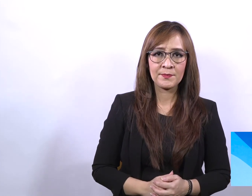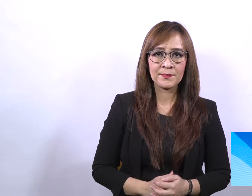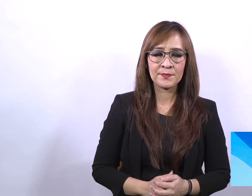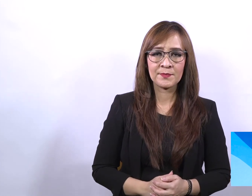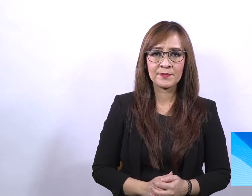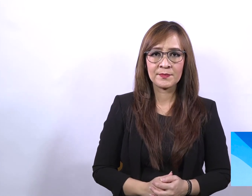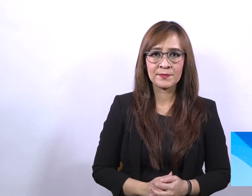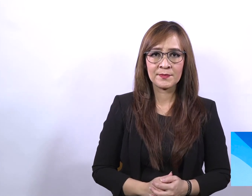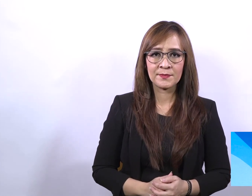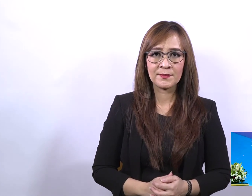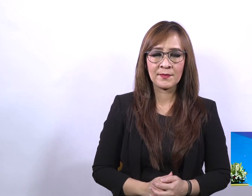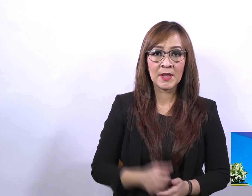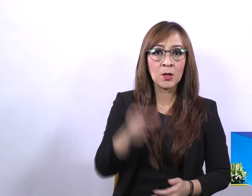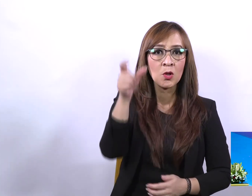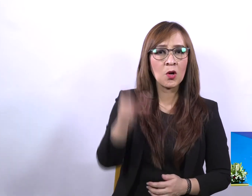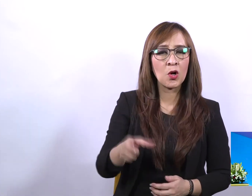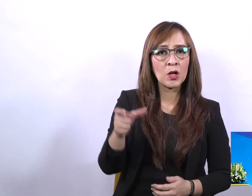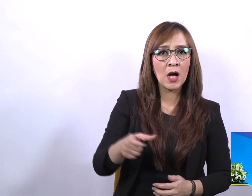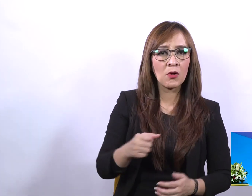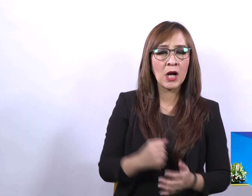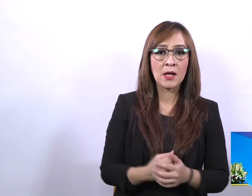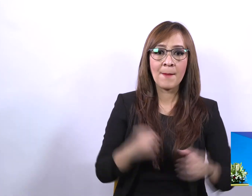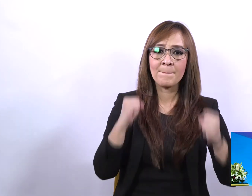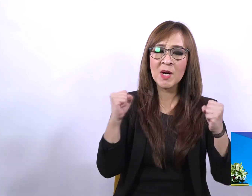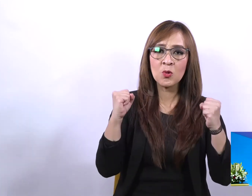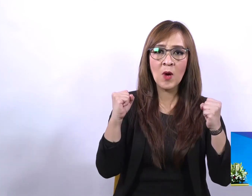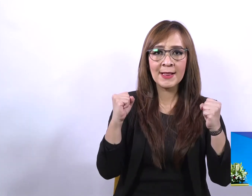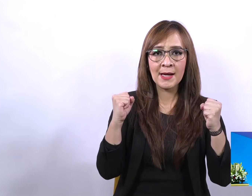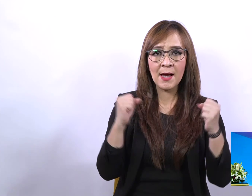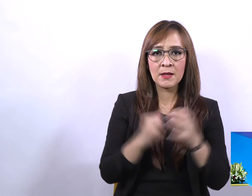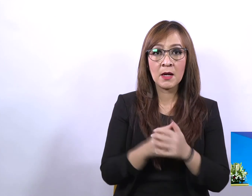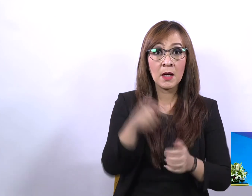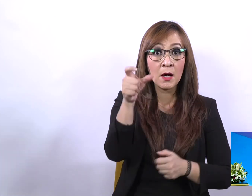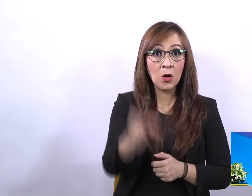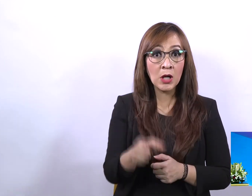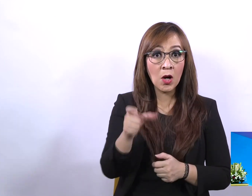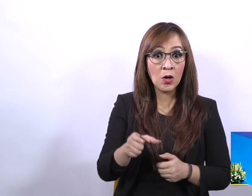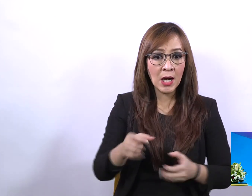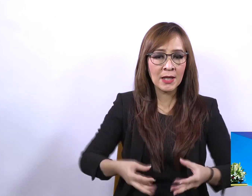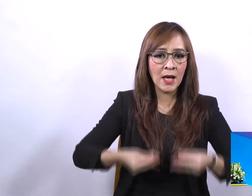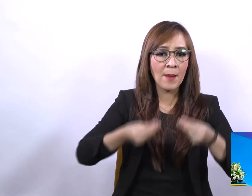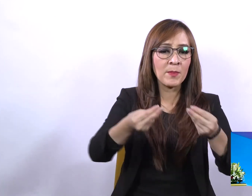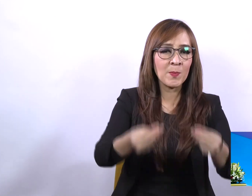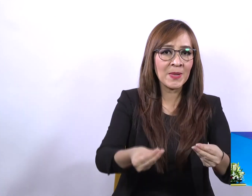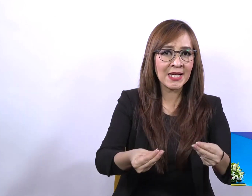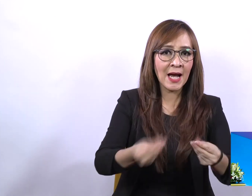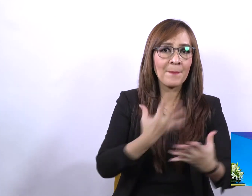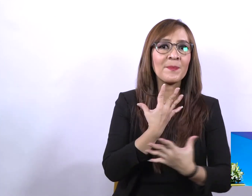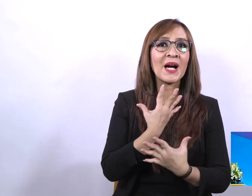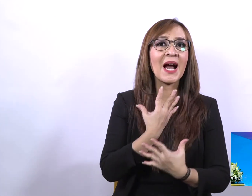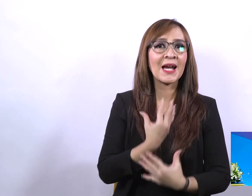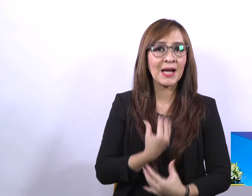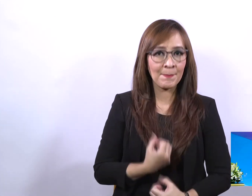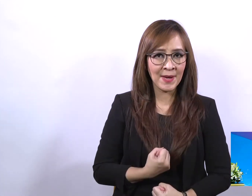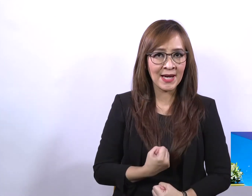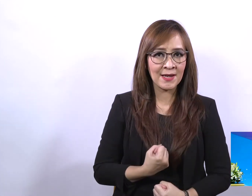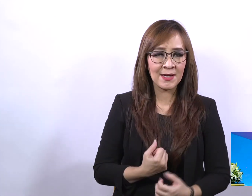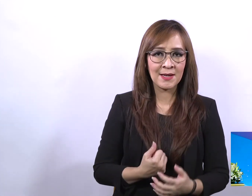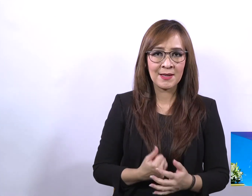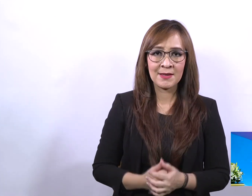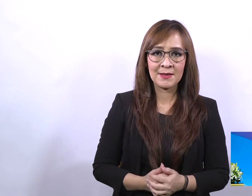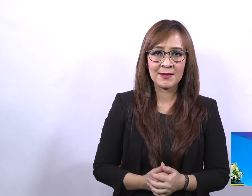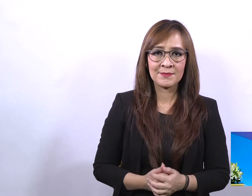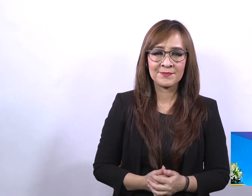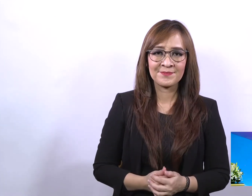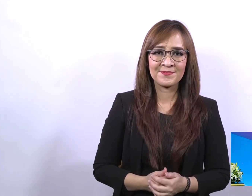mengangkat Hai orang-orang yang menguapkan orange memberi pengharapan dan orang-orang yang memberi